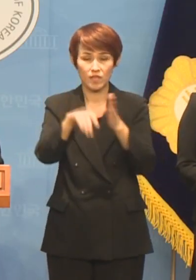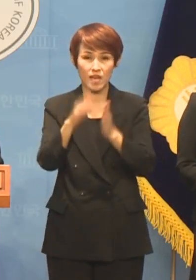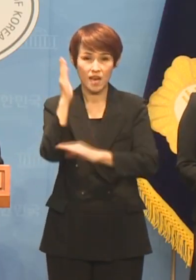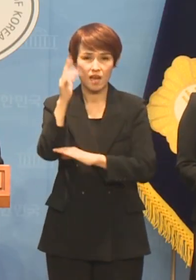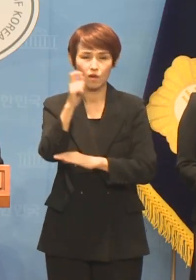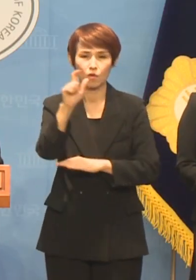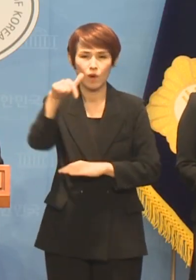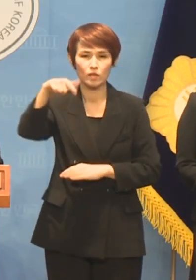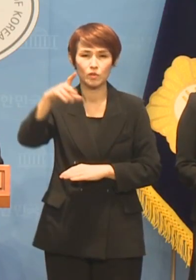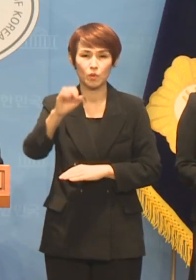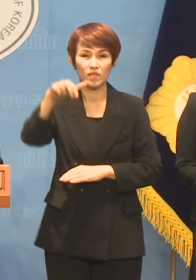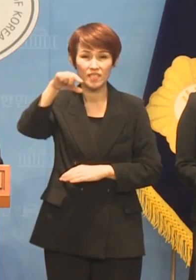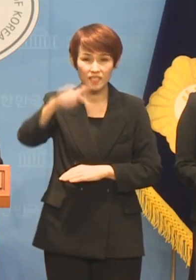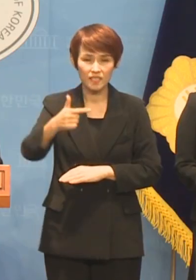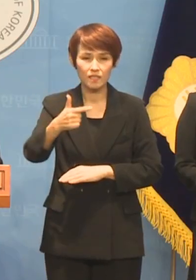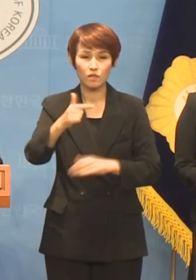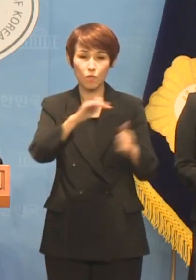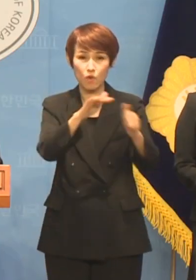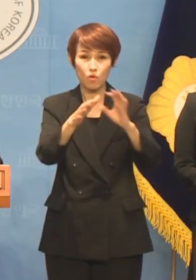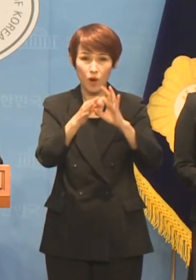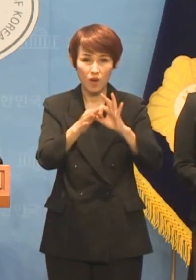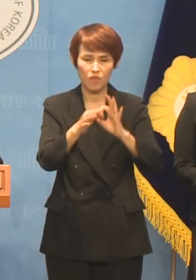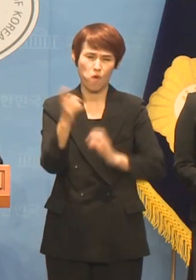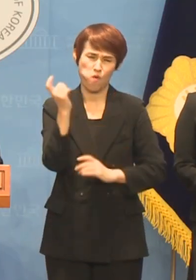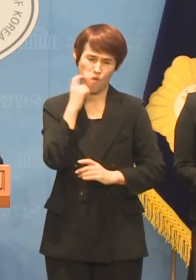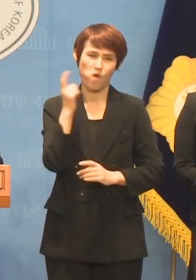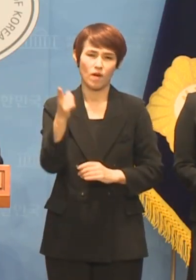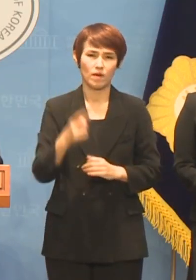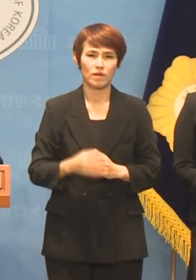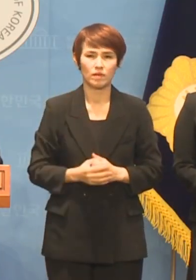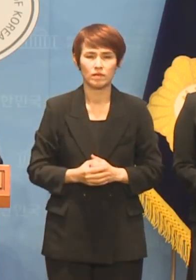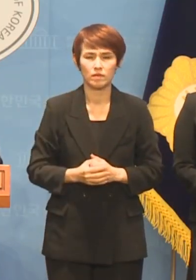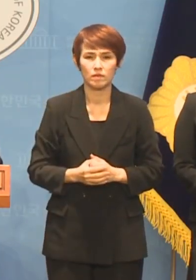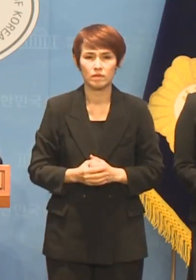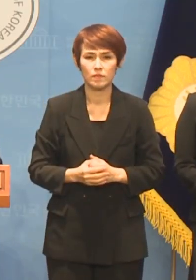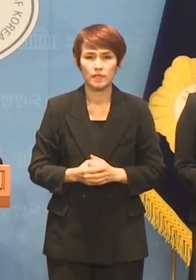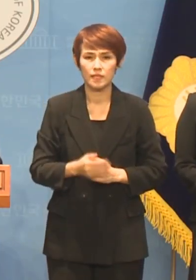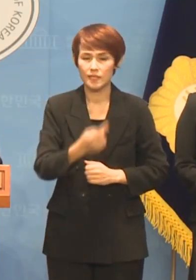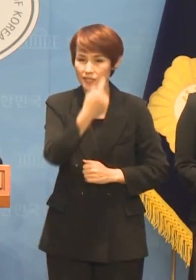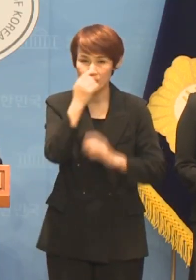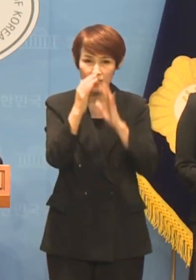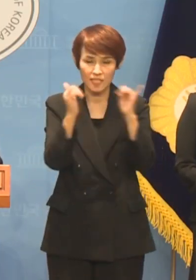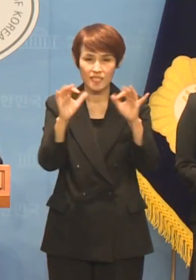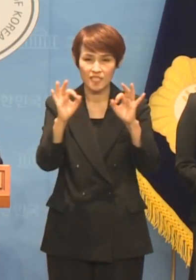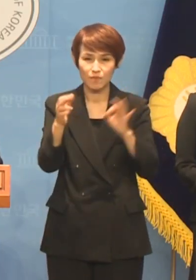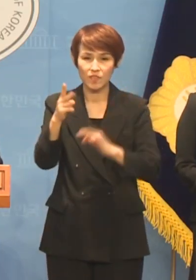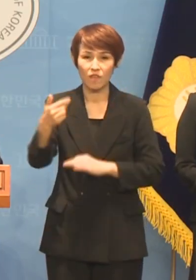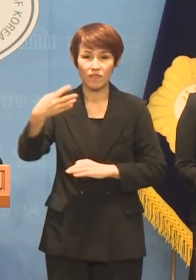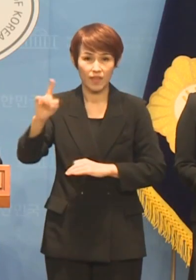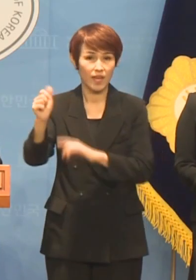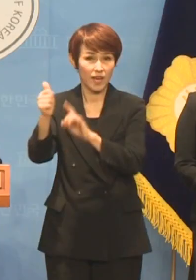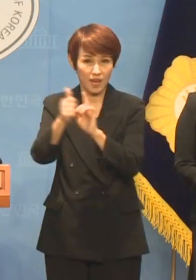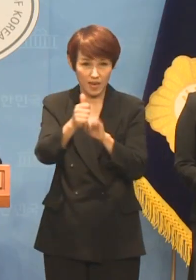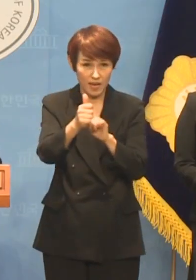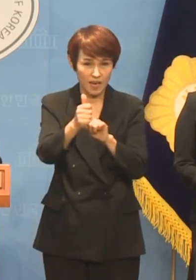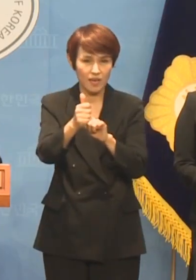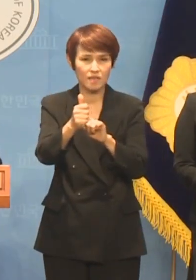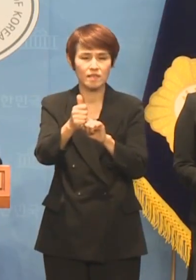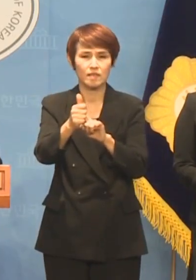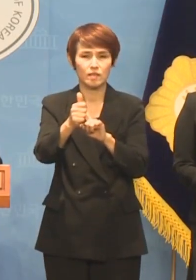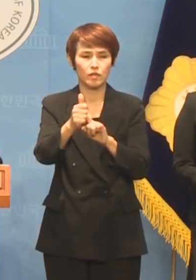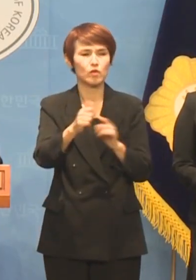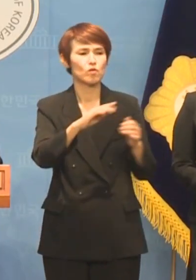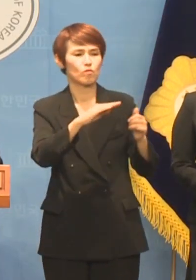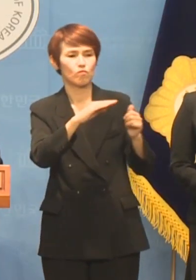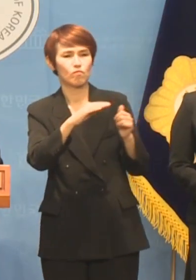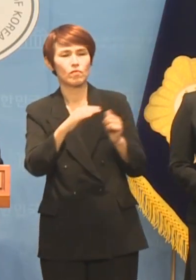곽종근 회유 주장은 명백한 거짓입니다. 핵심 증인인 김현태 단장을 자신의 방으로 몰래